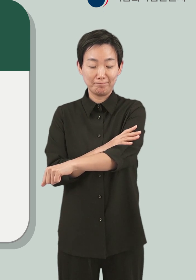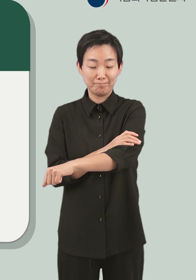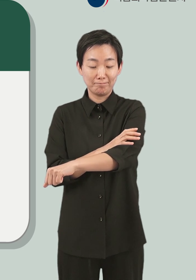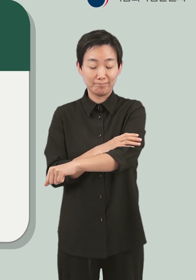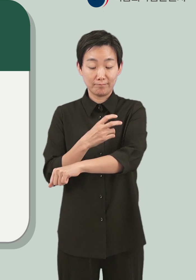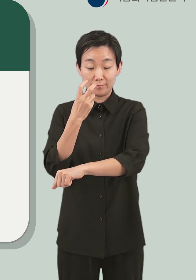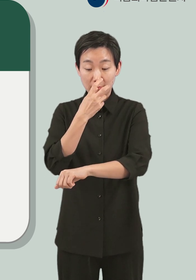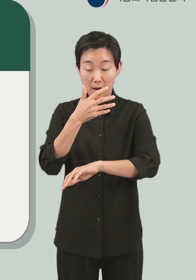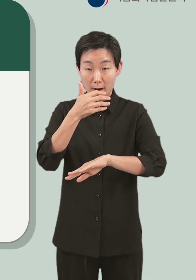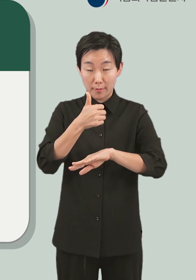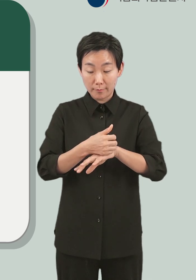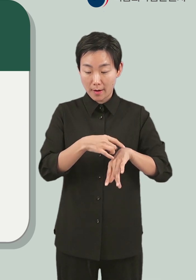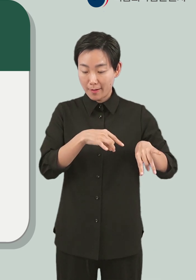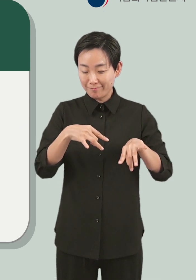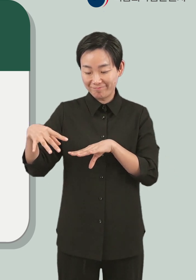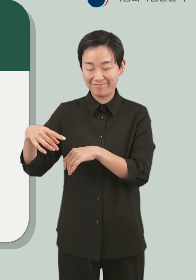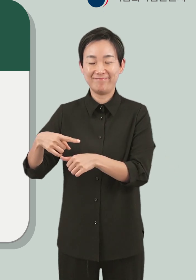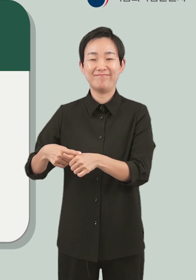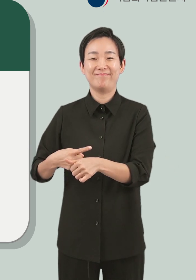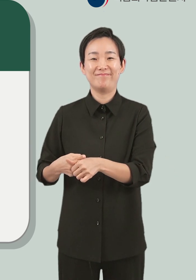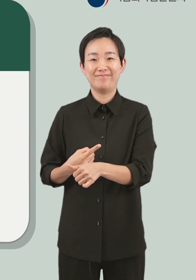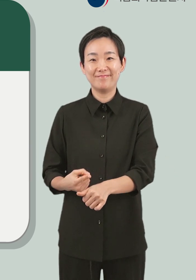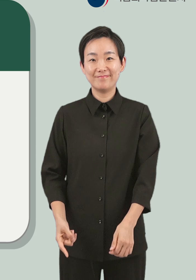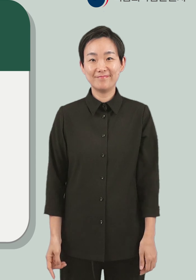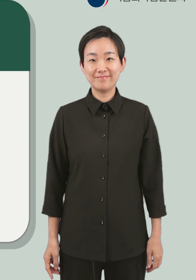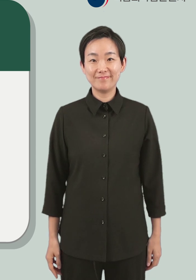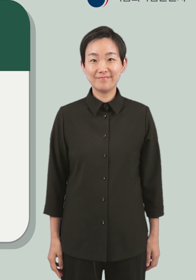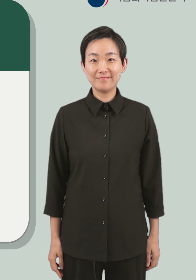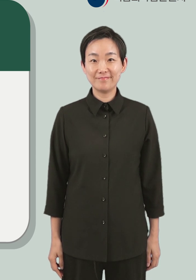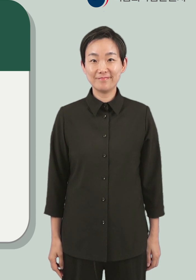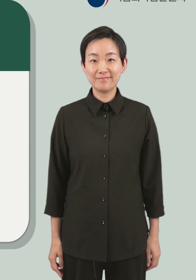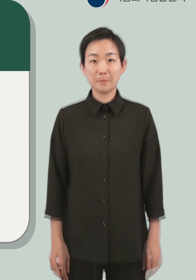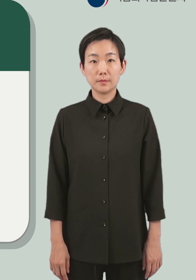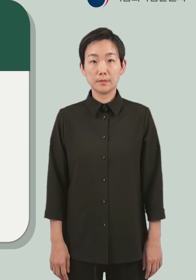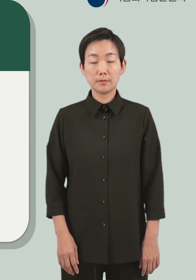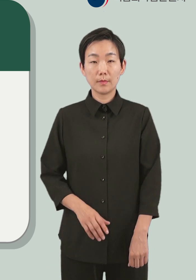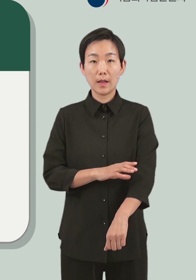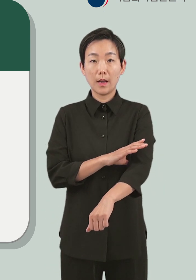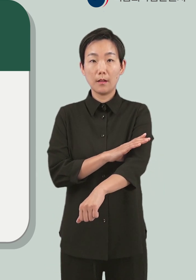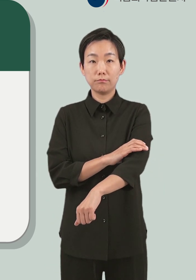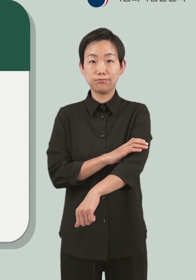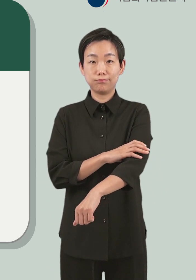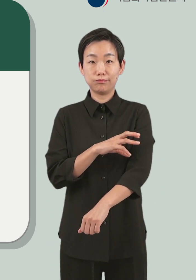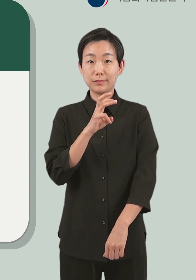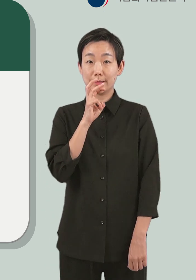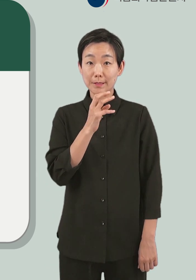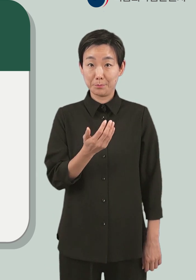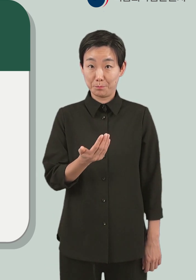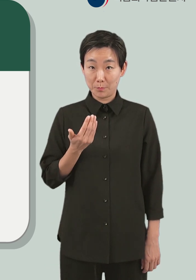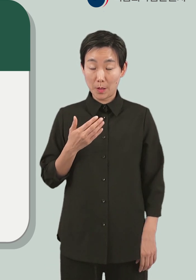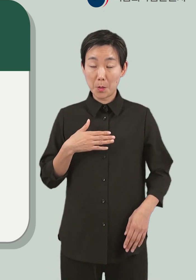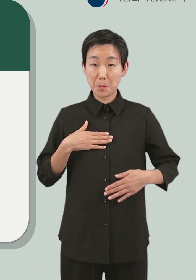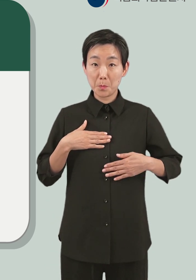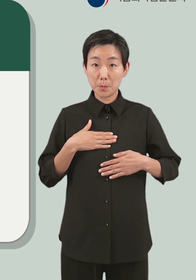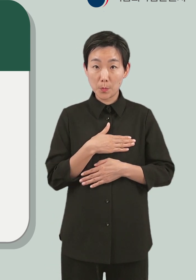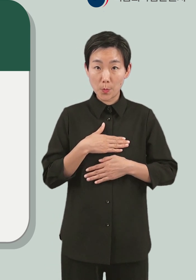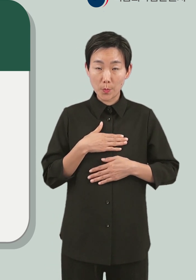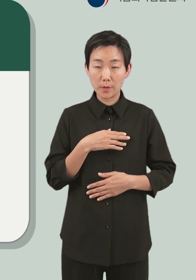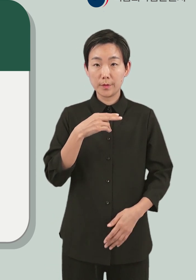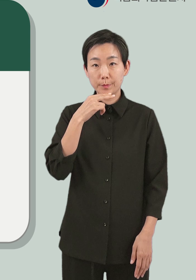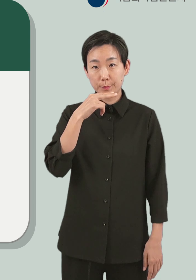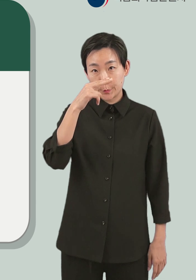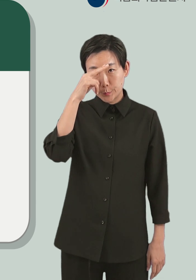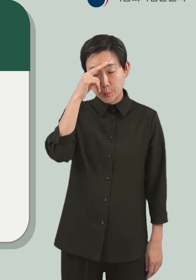어플 설치와 혈압계의 연동이 완료된 후 혈압을 측정하면 혈압 결과가 자동으로 어플로 전송됩니다. 혈압